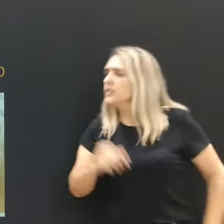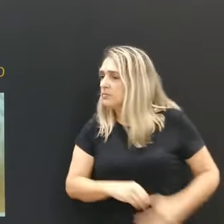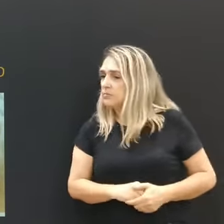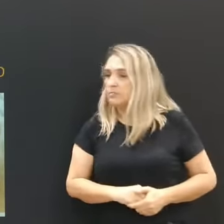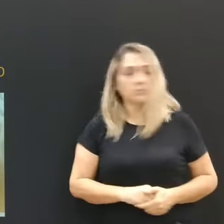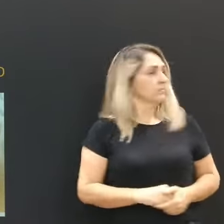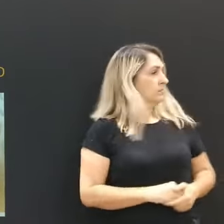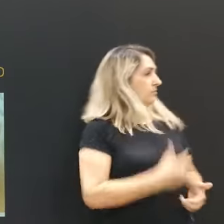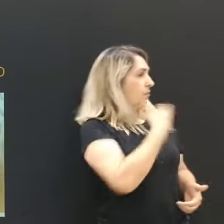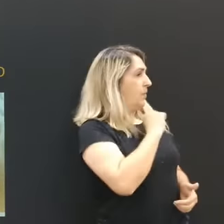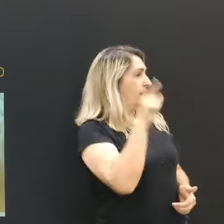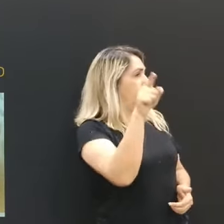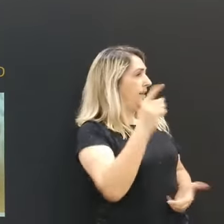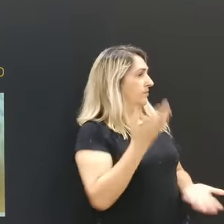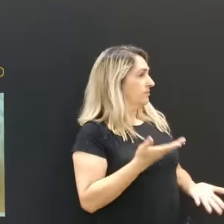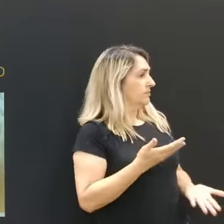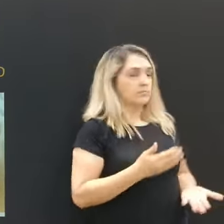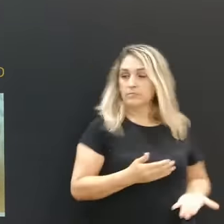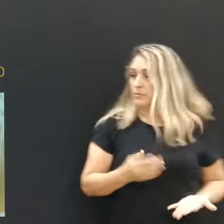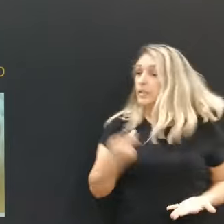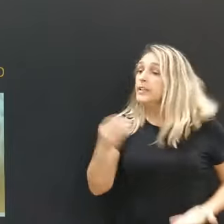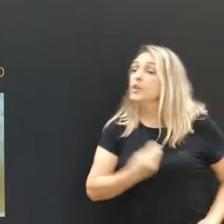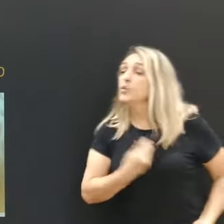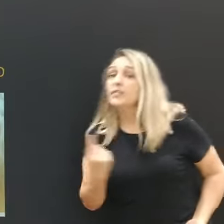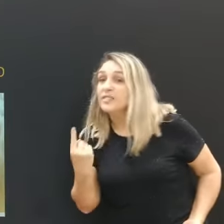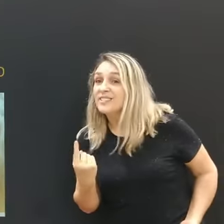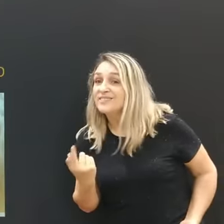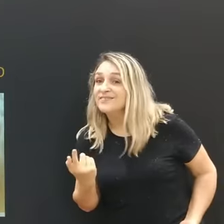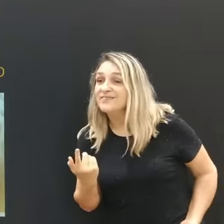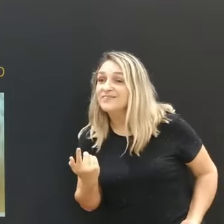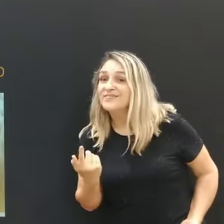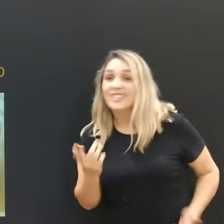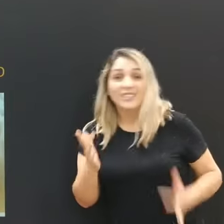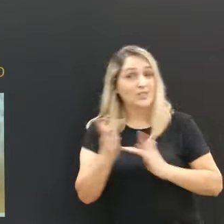da minha vida. Precisamos cuidar da nossa vida. Né?